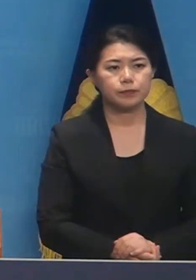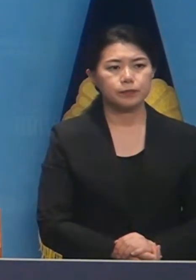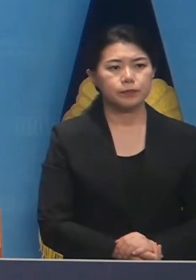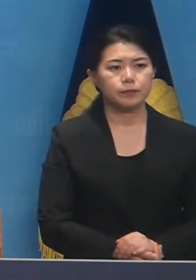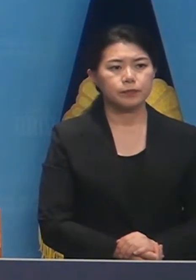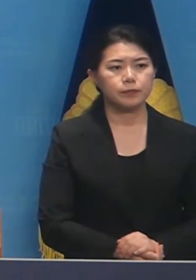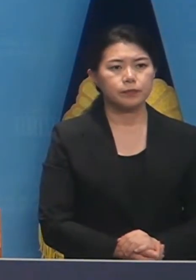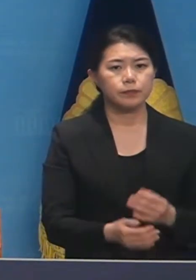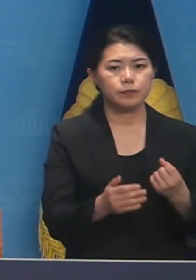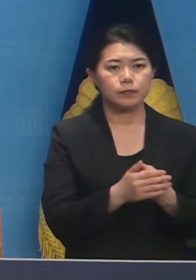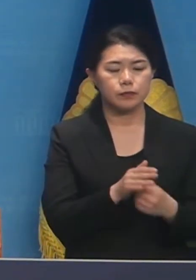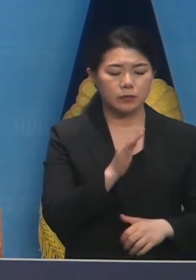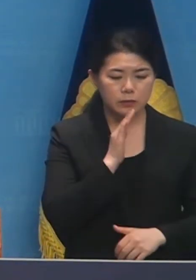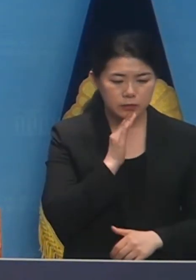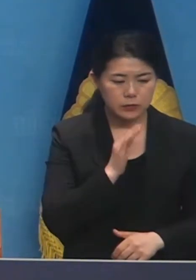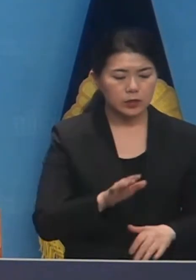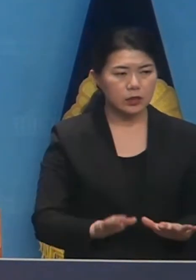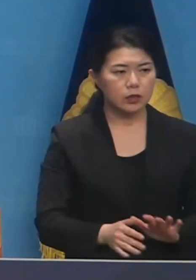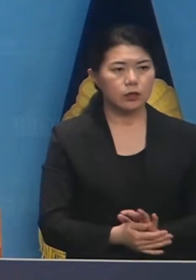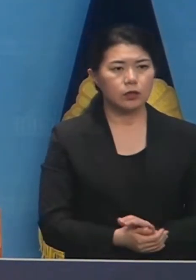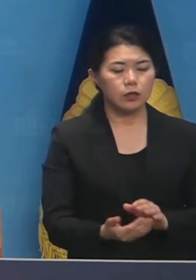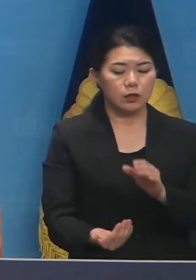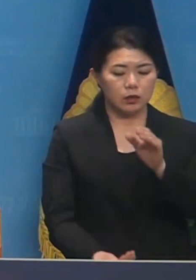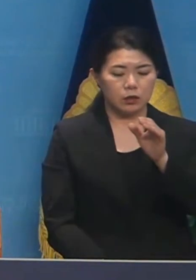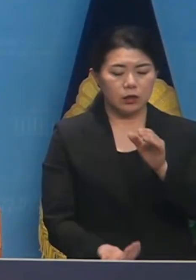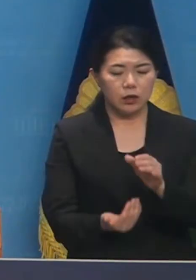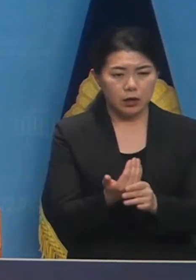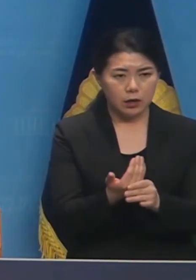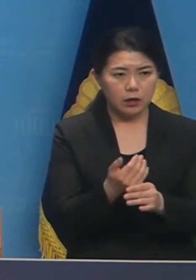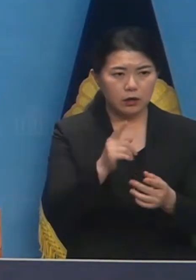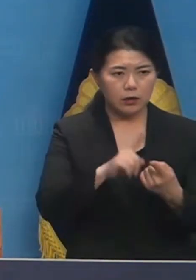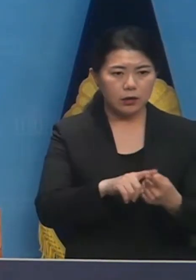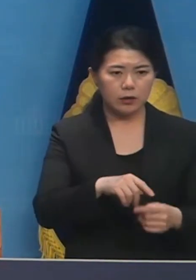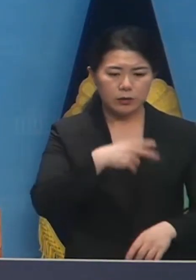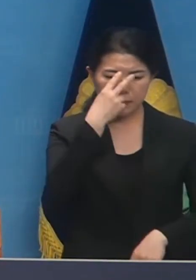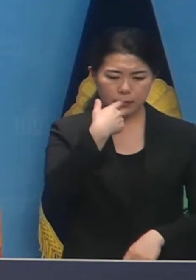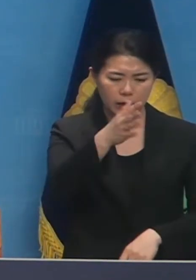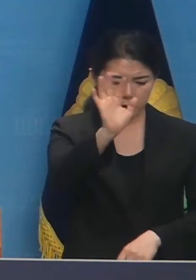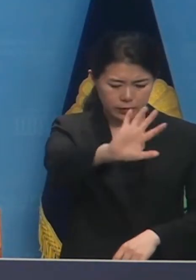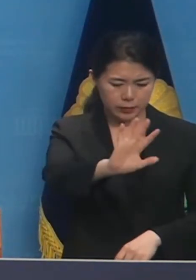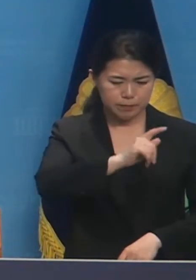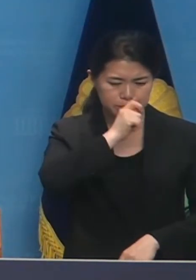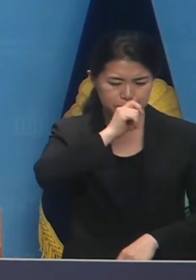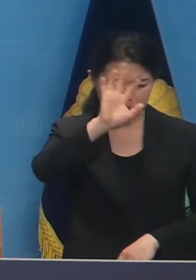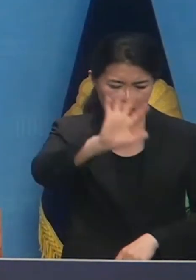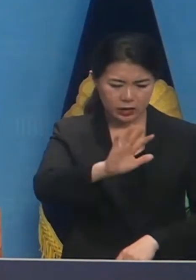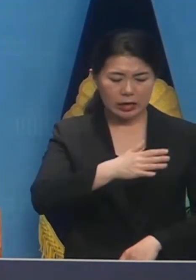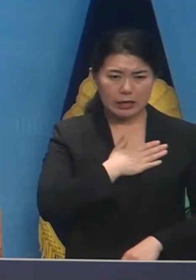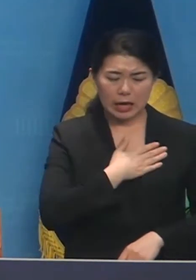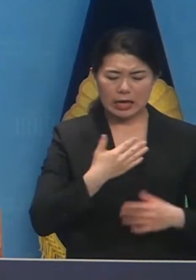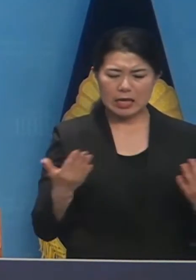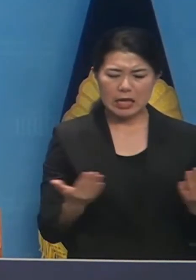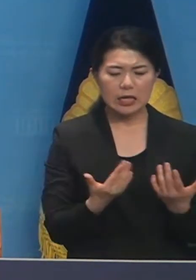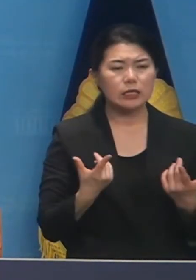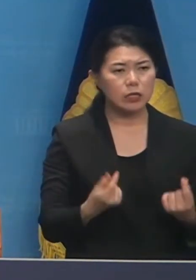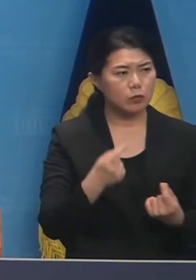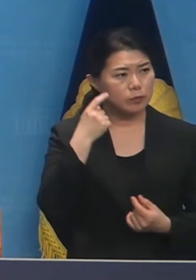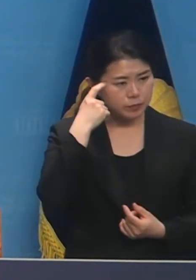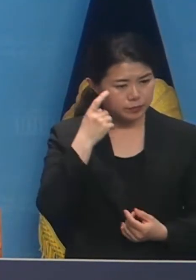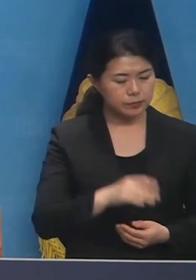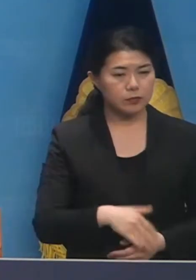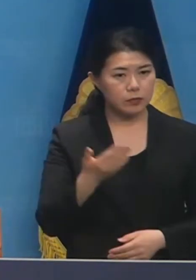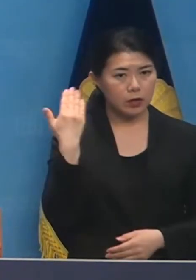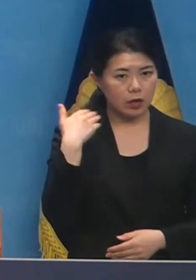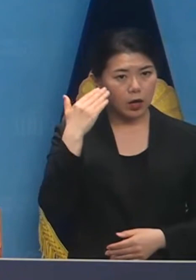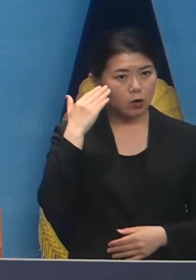드리면서 정말 이번에 우리 이번 사태를 결코 한가하지 말고 이게 바로 내일이라 생각하시면 좋겠고, 아까